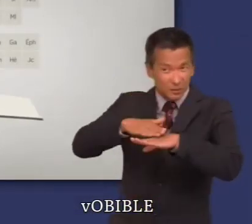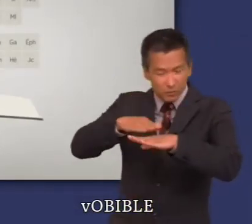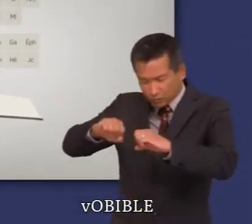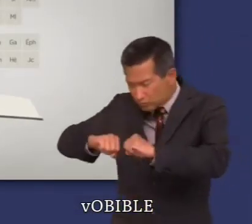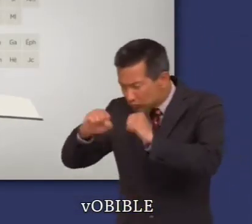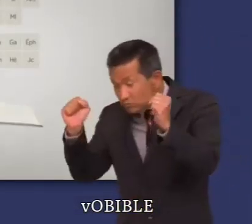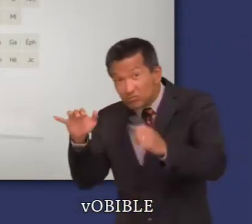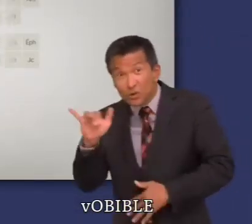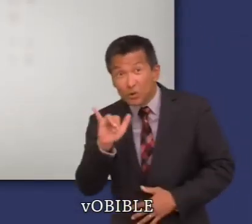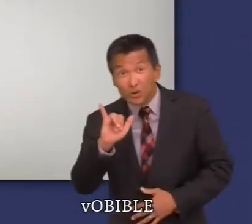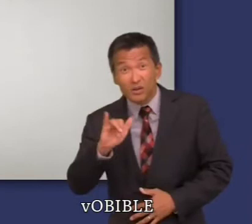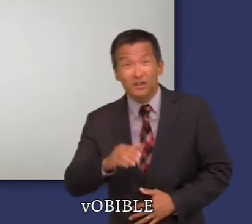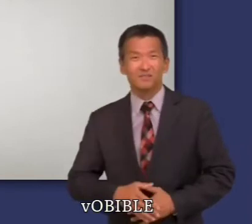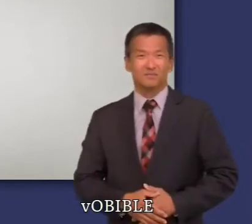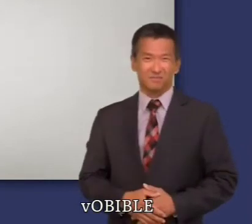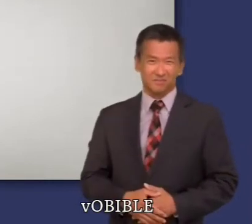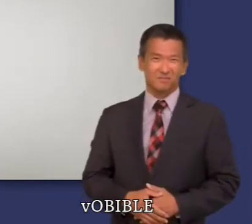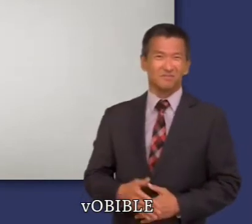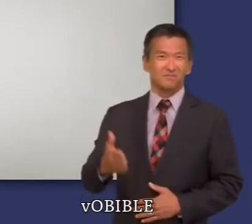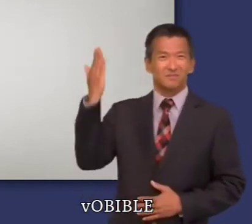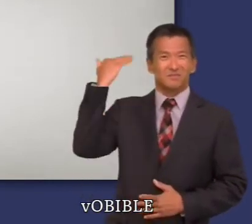tamaris à Jabesh en Galaad.